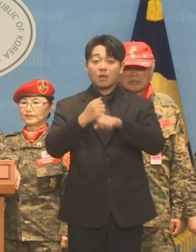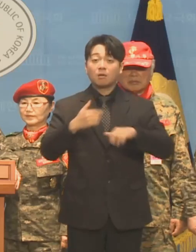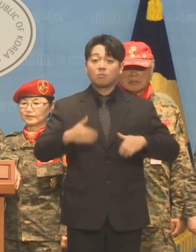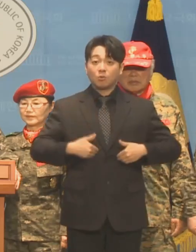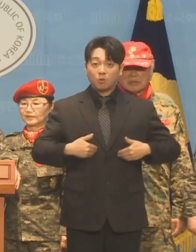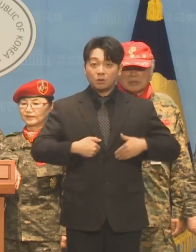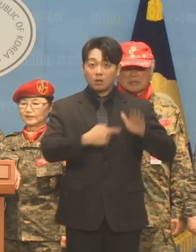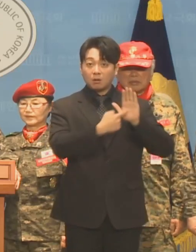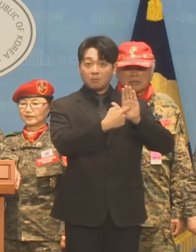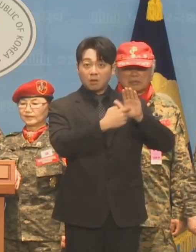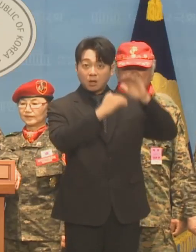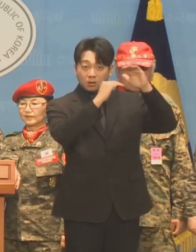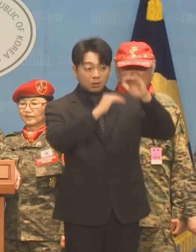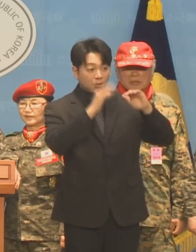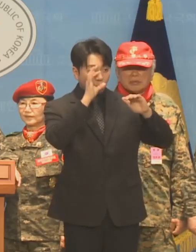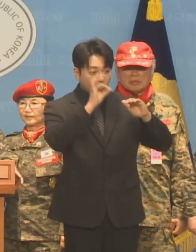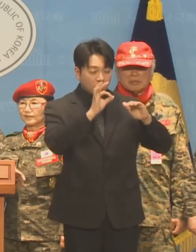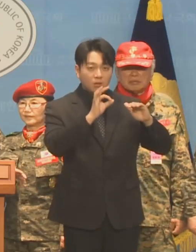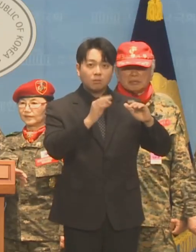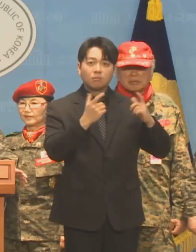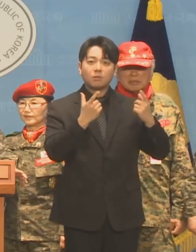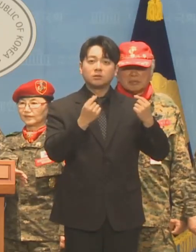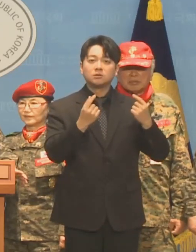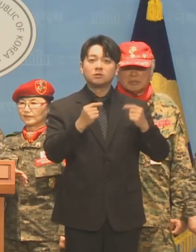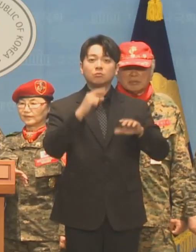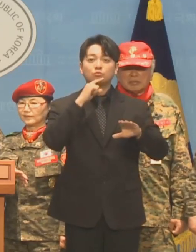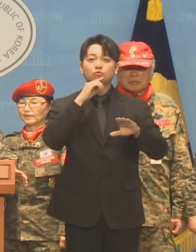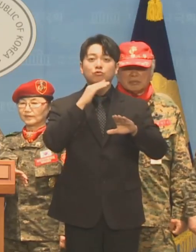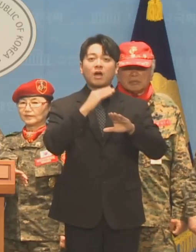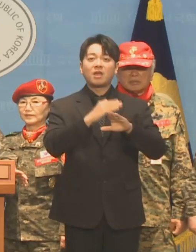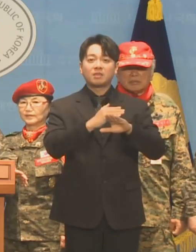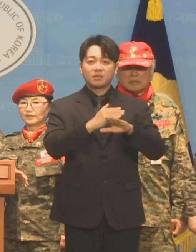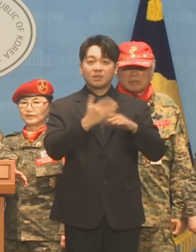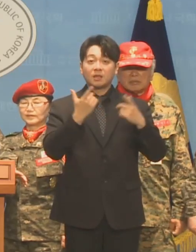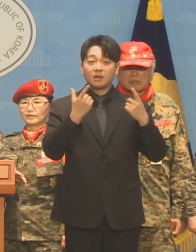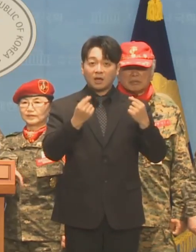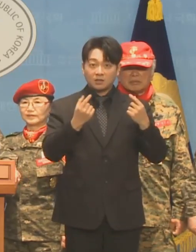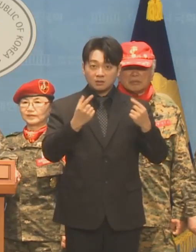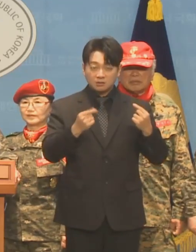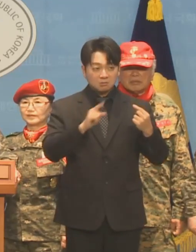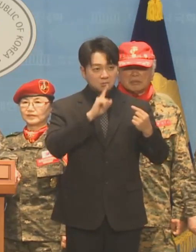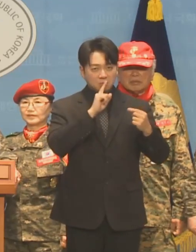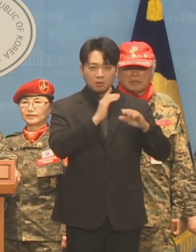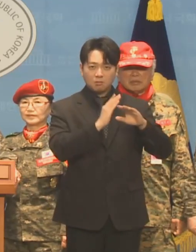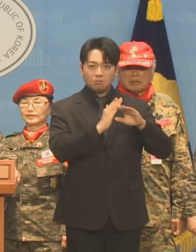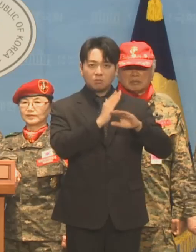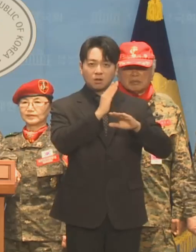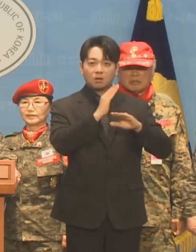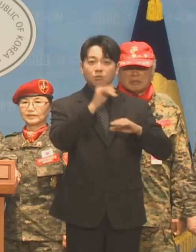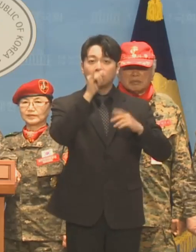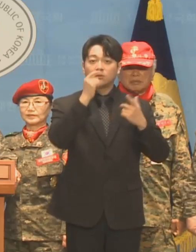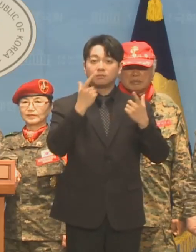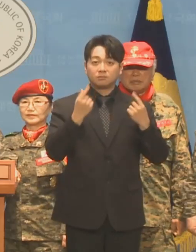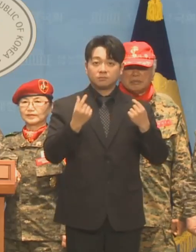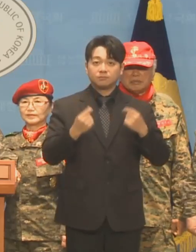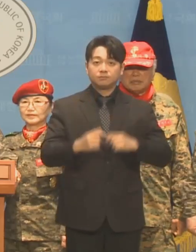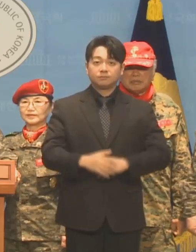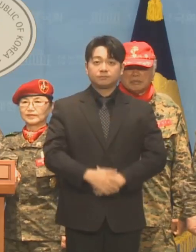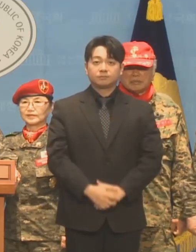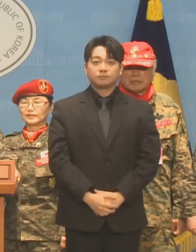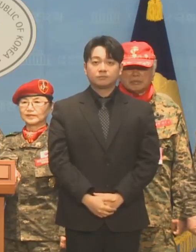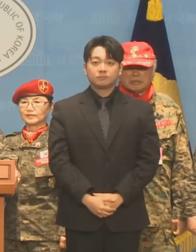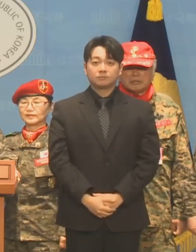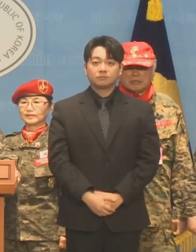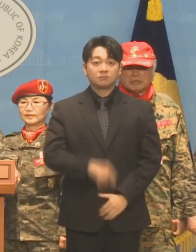김정인 계례도당의 즐겨 사용하는 악질적인 언어까지 내뱉었다.